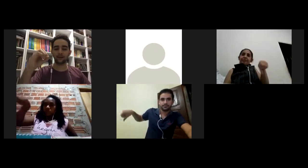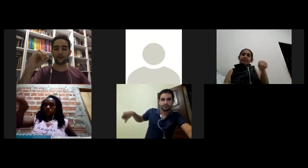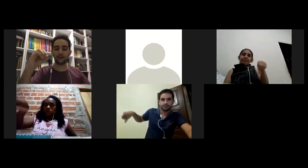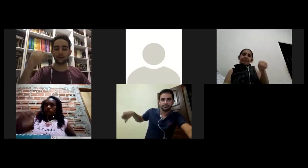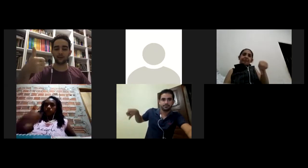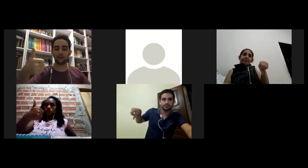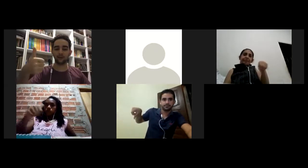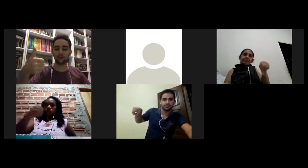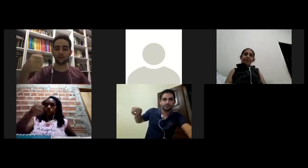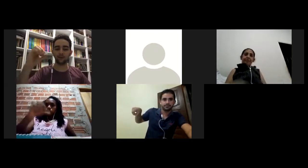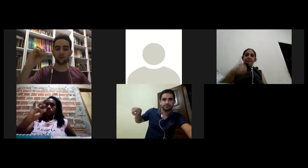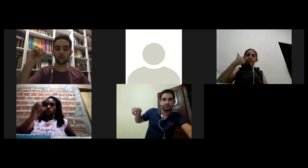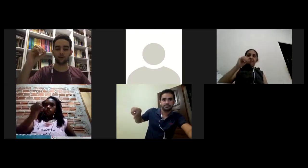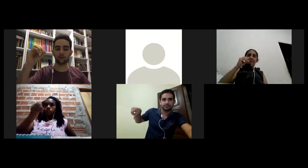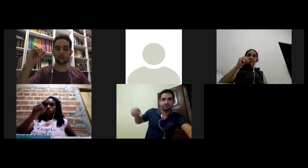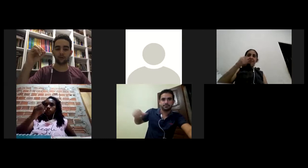e décimo.